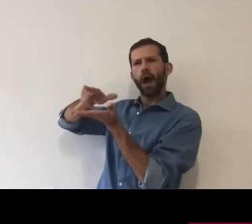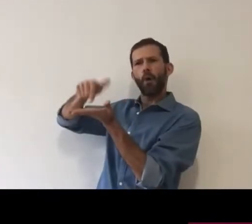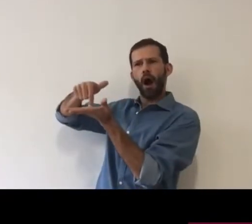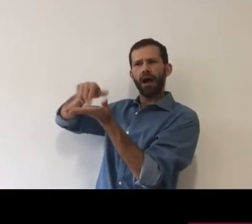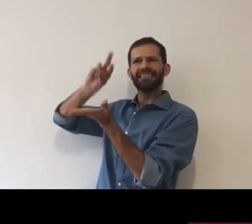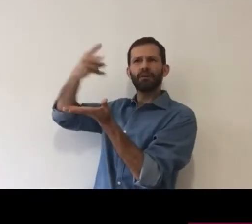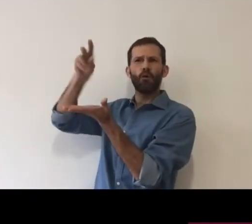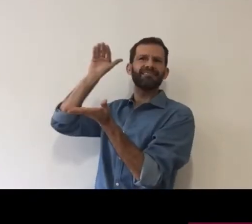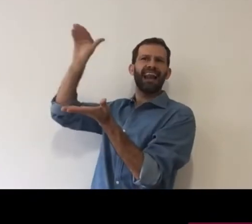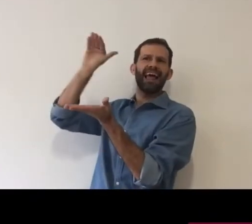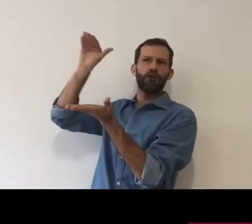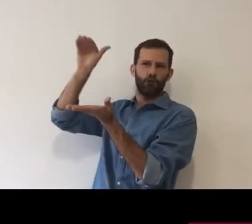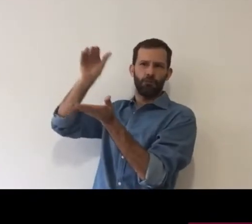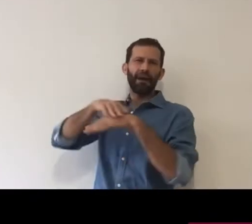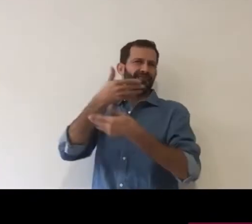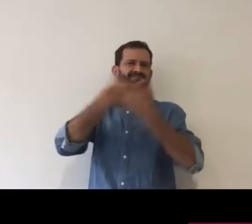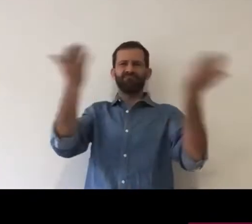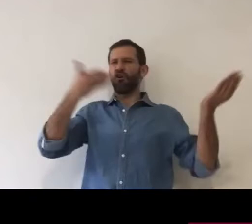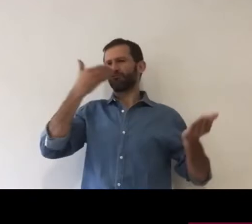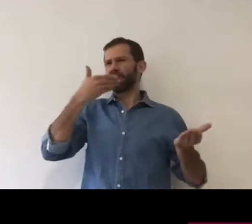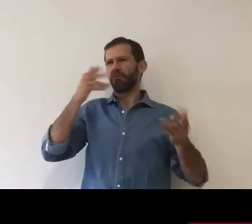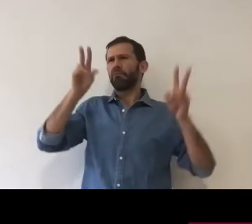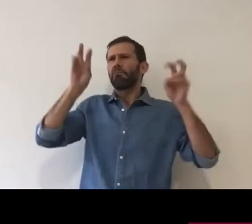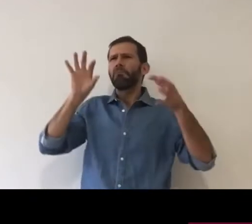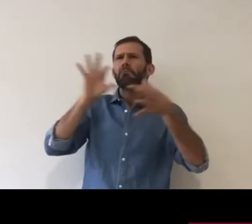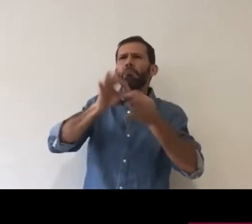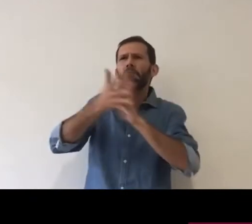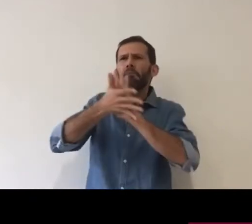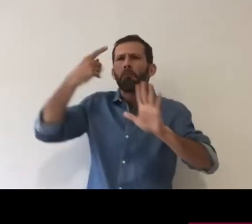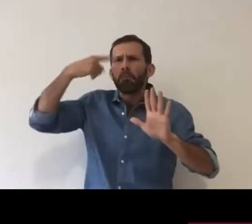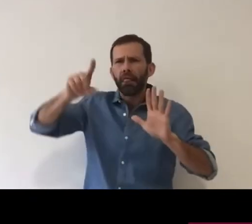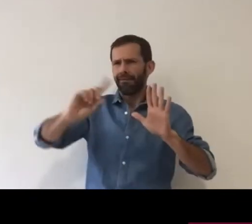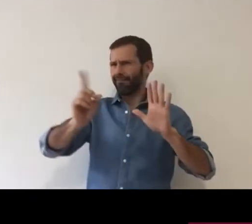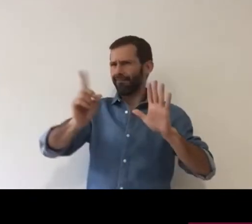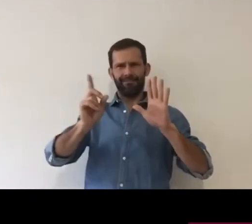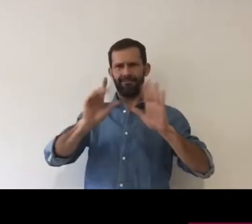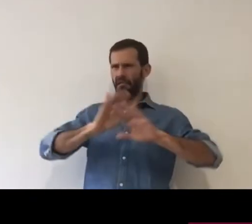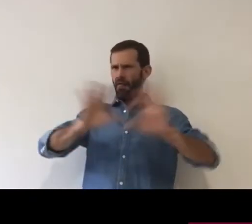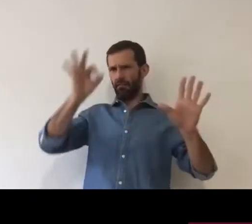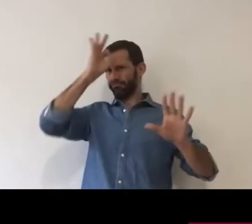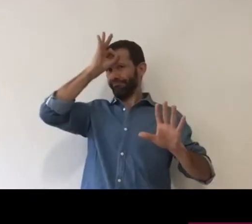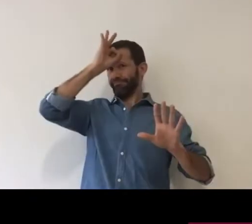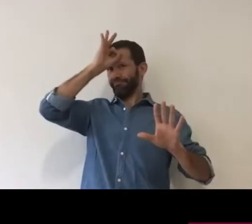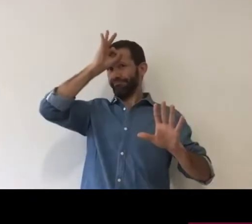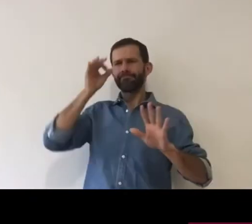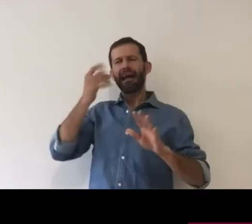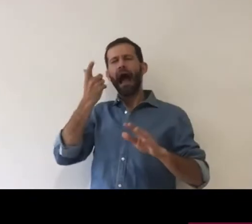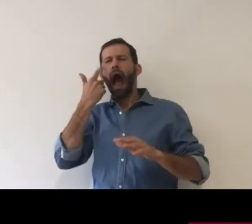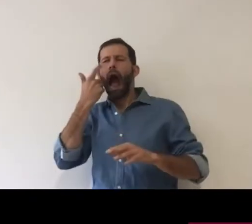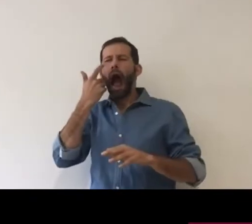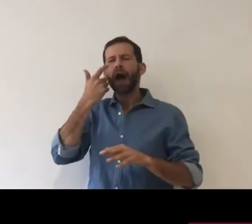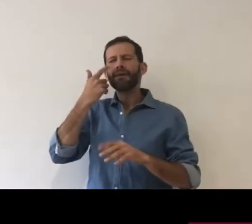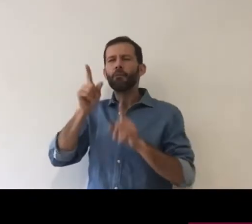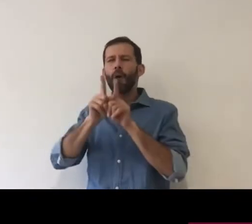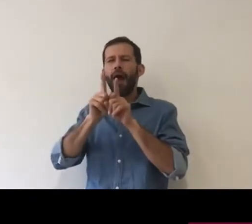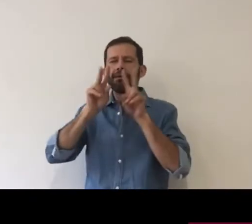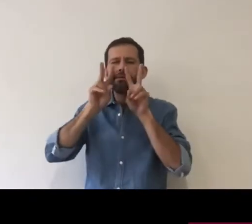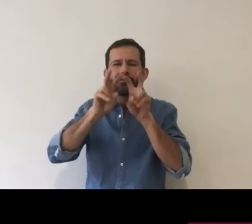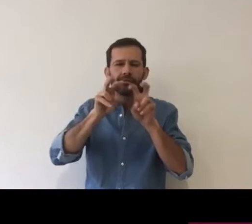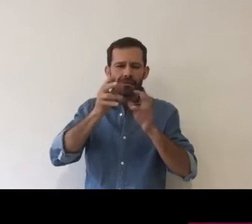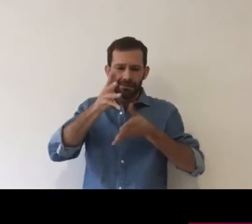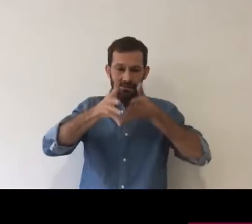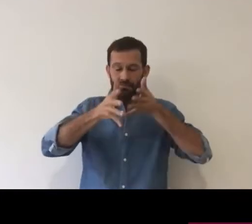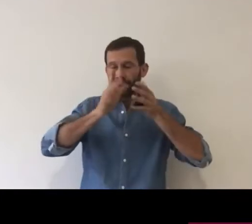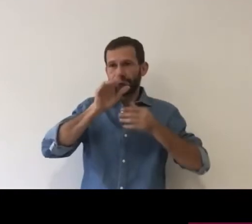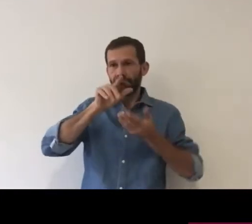estar aquí dando esta comunicación en la que voy a hablar de la conicidad de los signos, ayuda a aprender nuevas palabras,